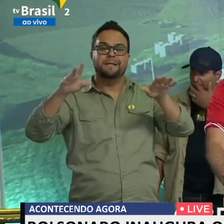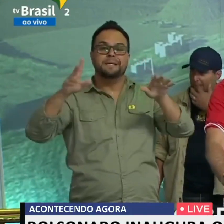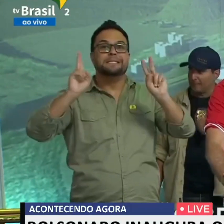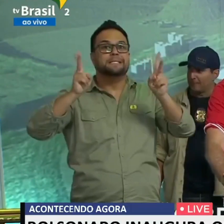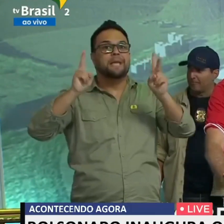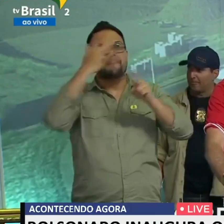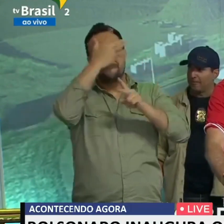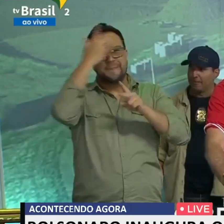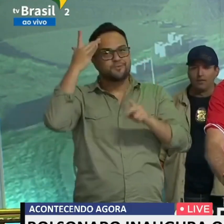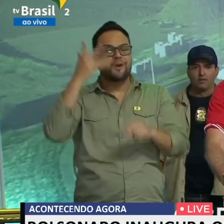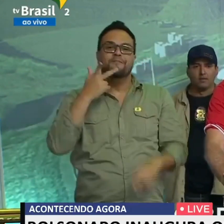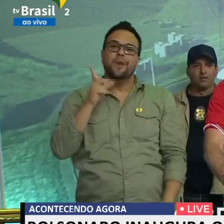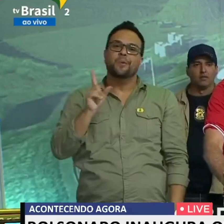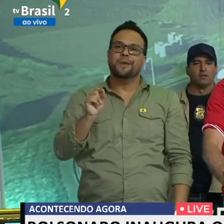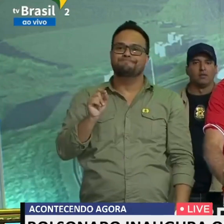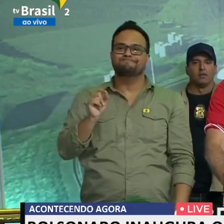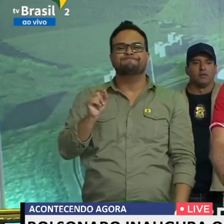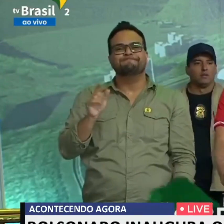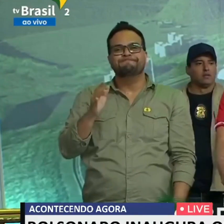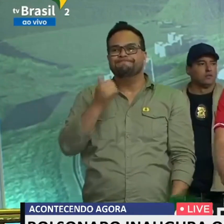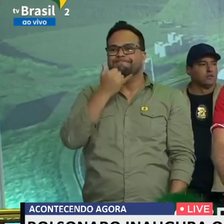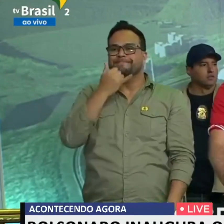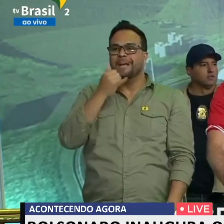o Bolsonaro estava certo.